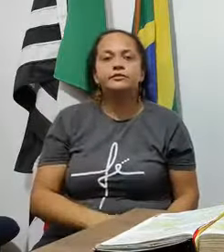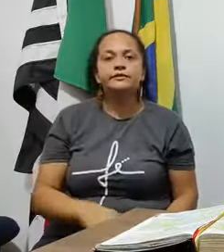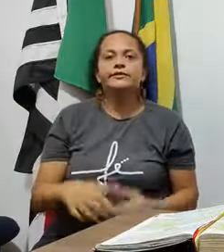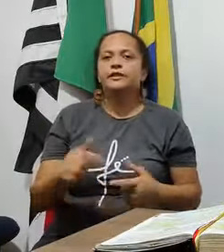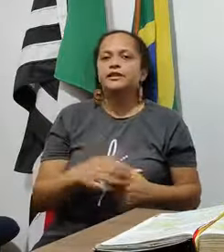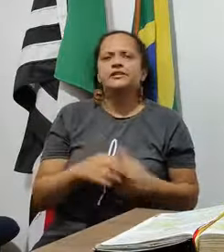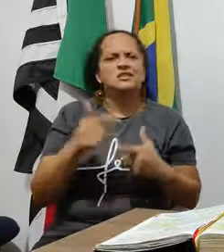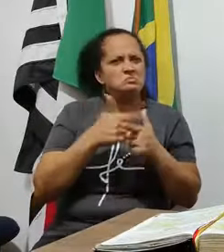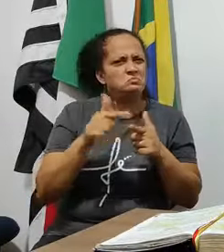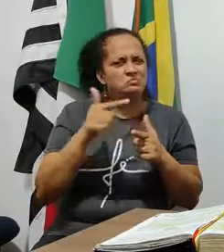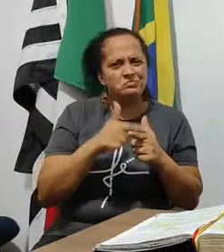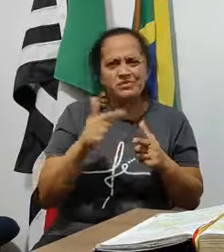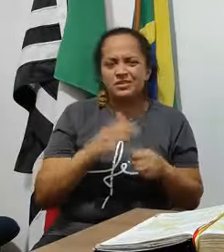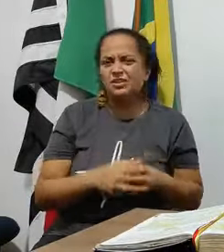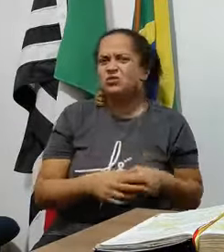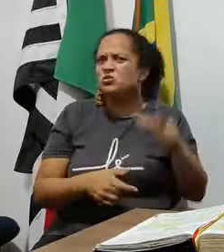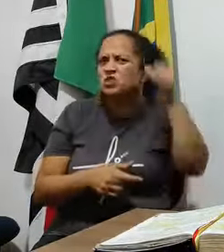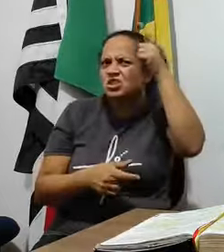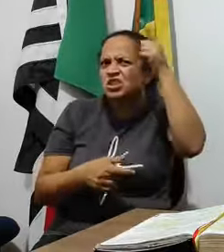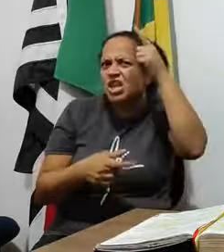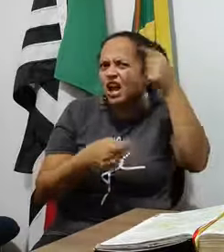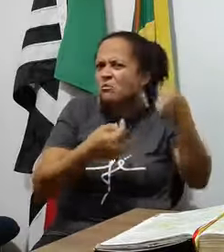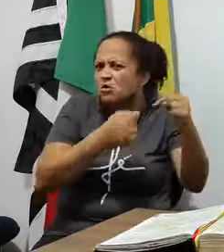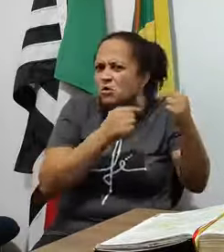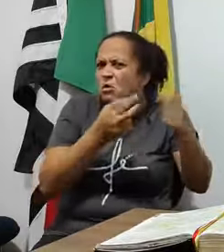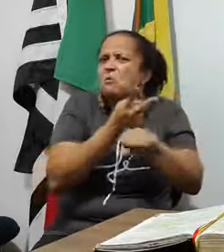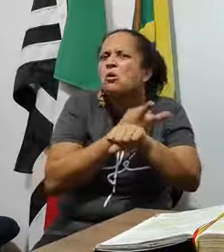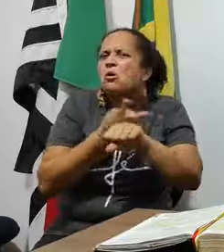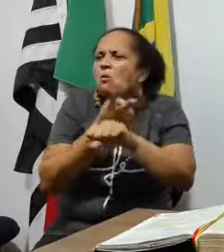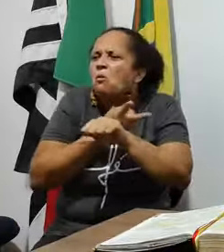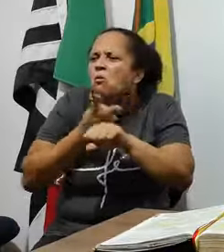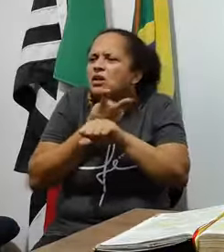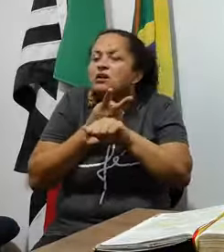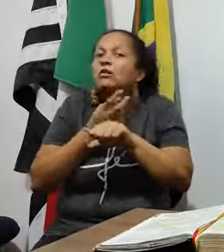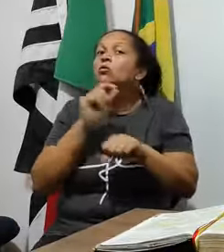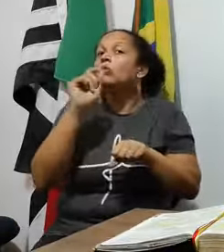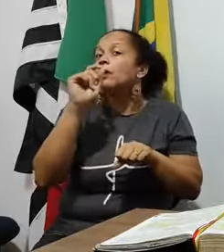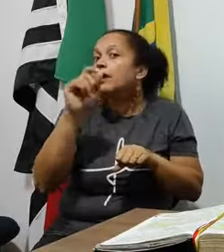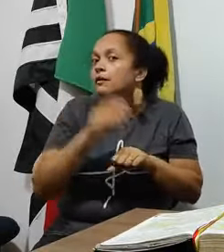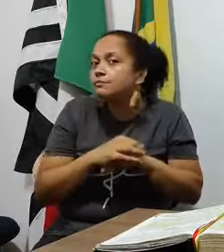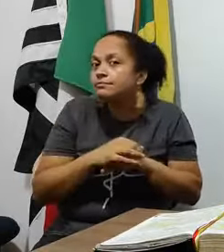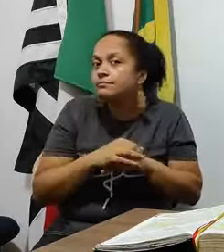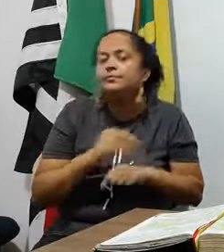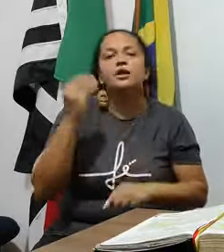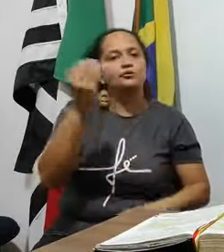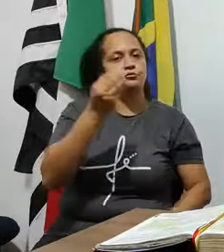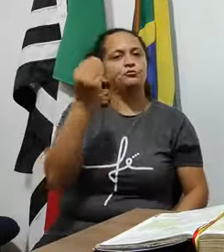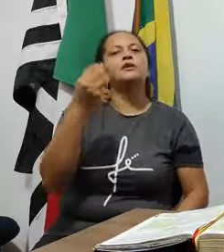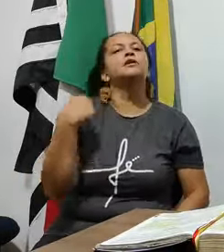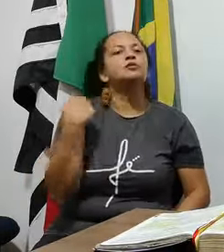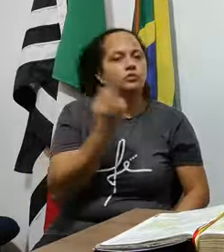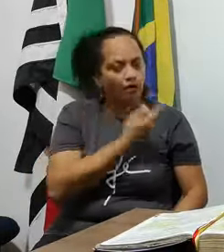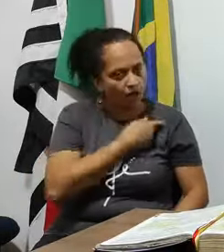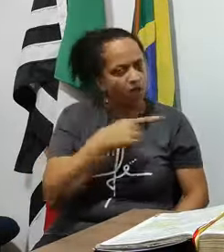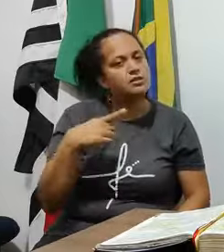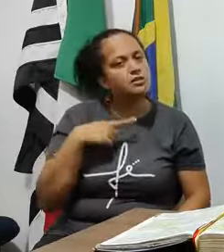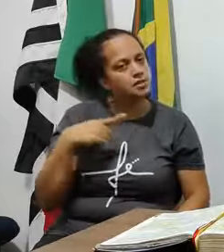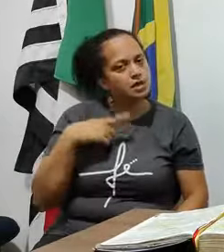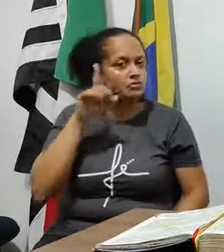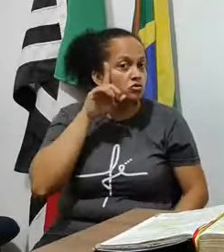oportunas. Ou seja, o que é uma ocasião oportuna? Quando a gente está passando por tribulação, passando